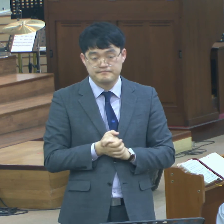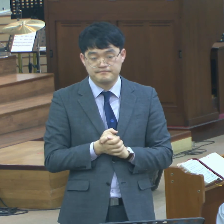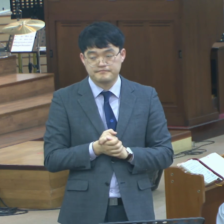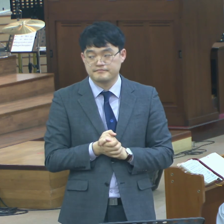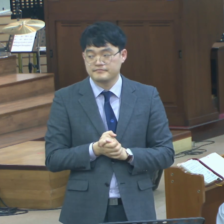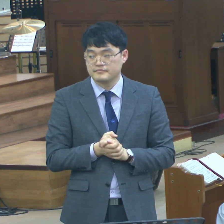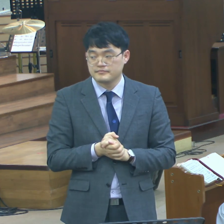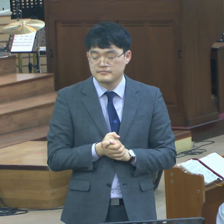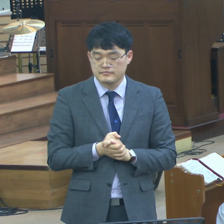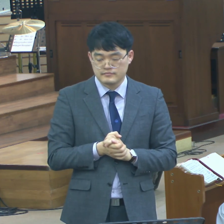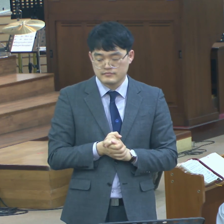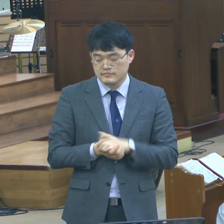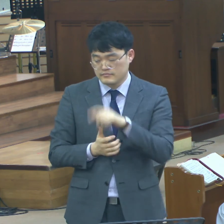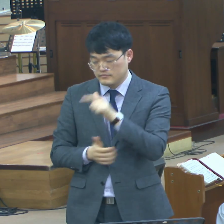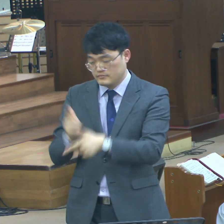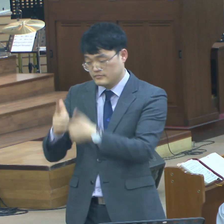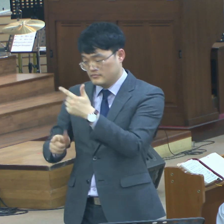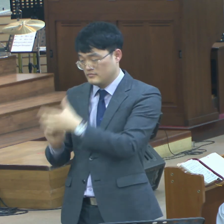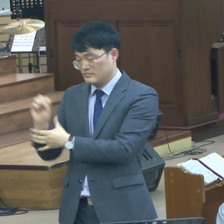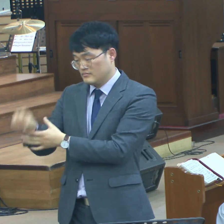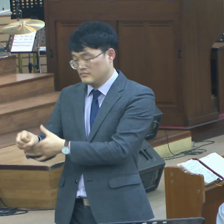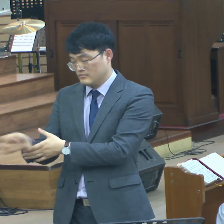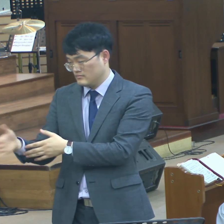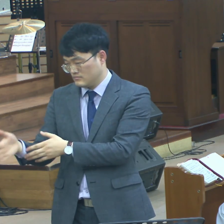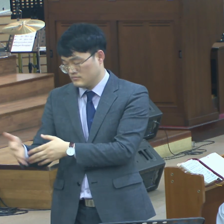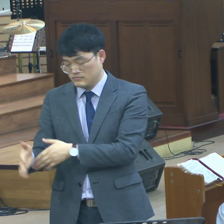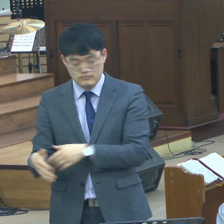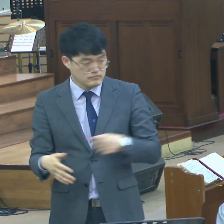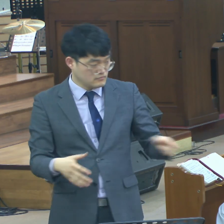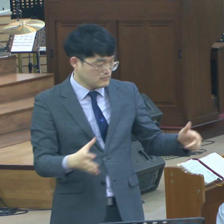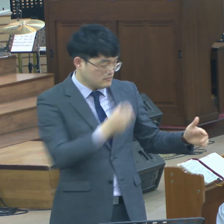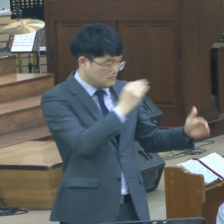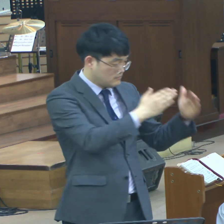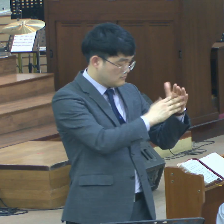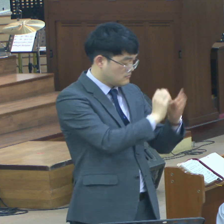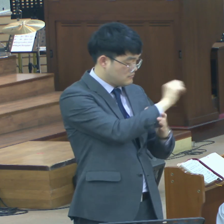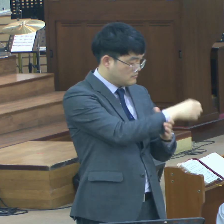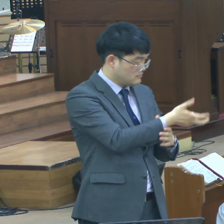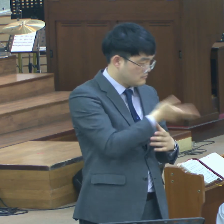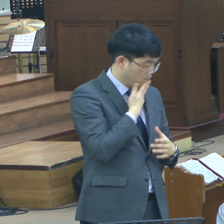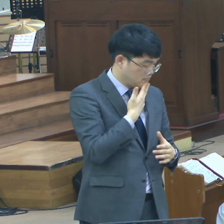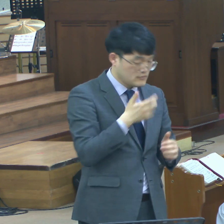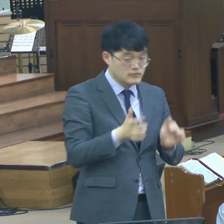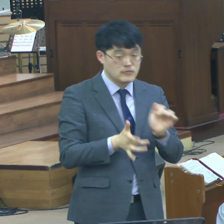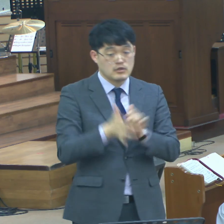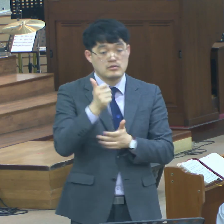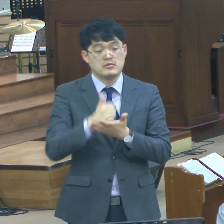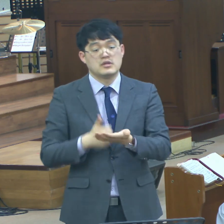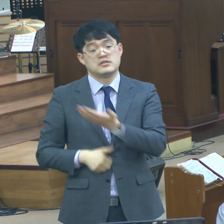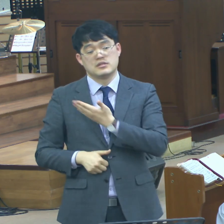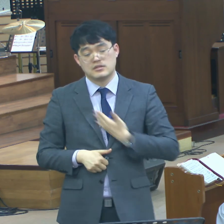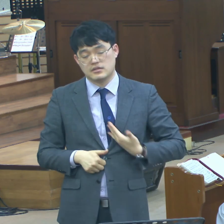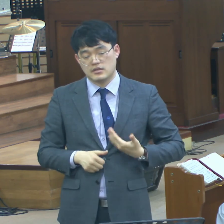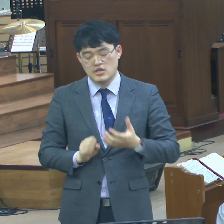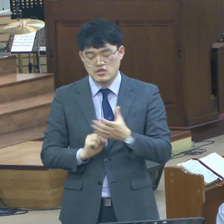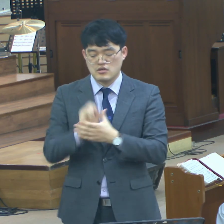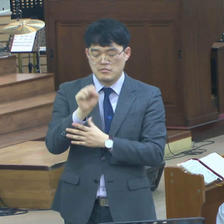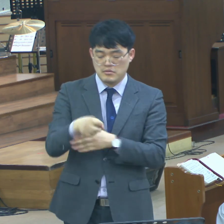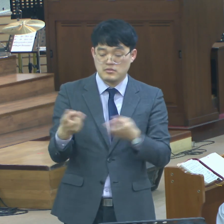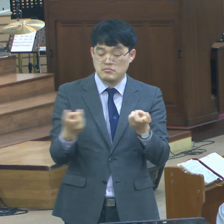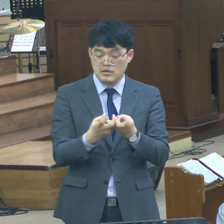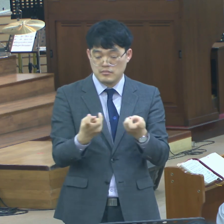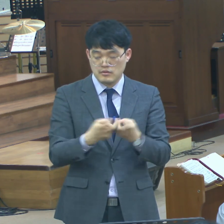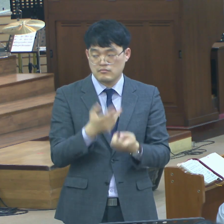무화과 나무가 열매가 없었습니다. 성전에도 열매가 없었습니다. 예수님께서 제자들에게 열매 맺는 길을